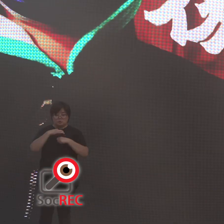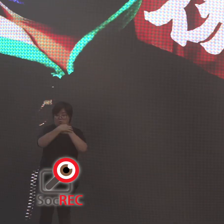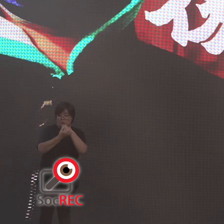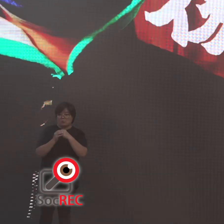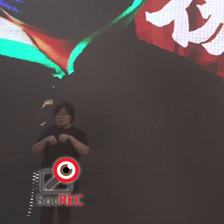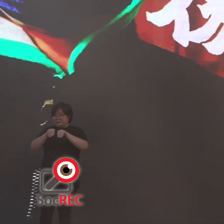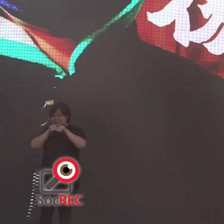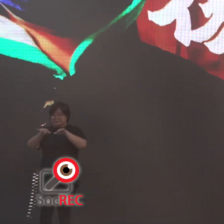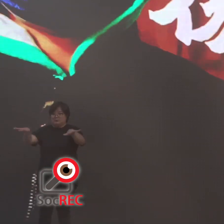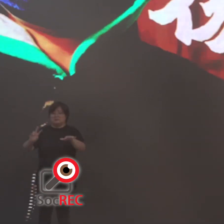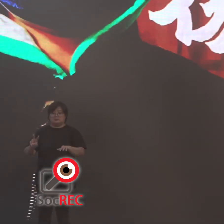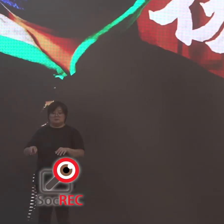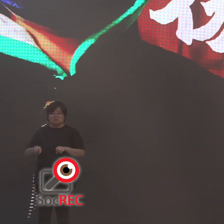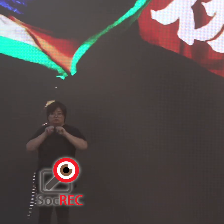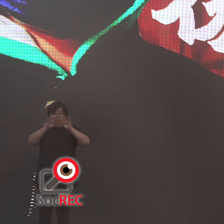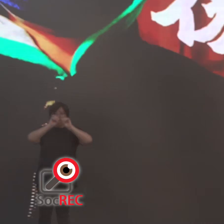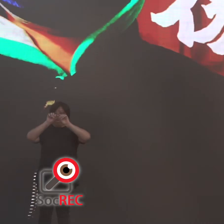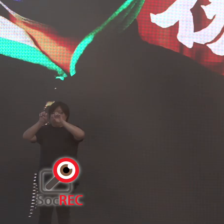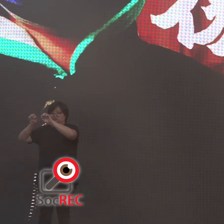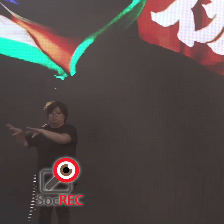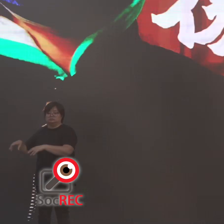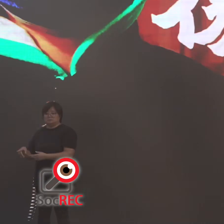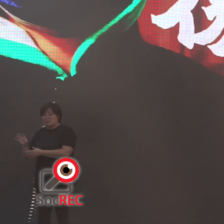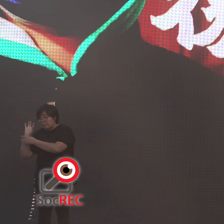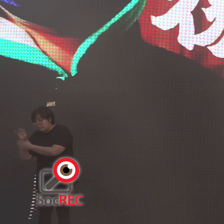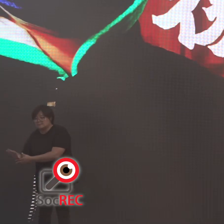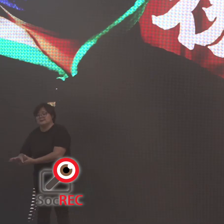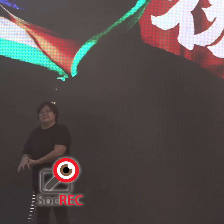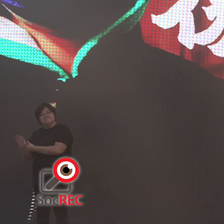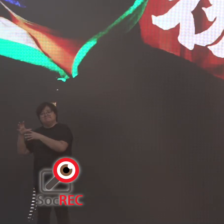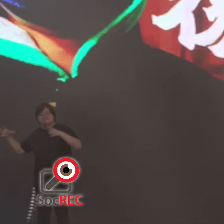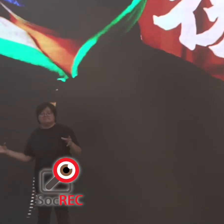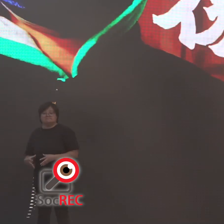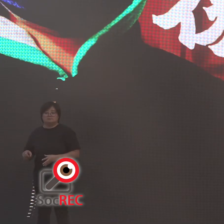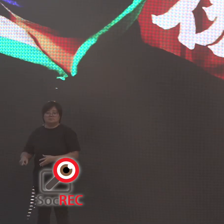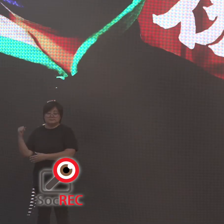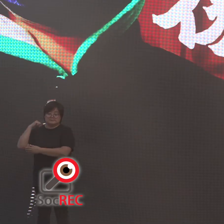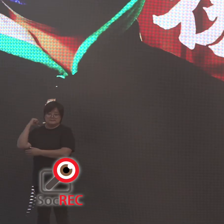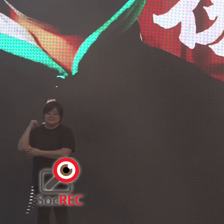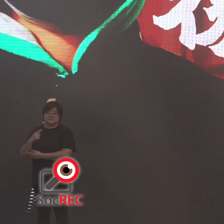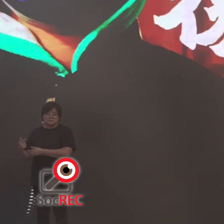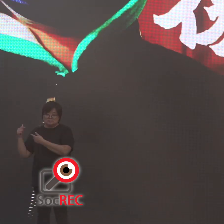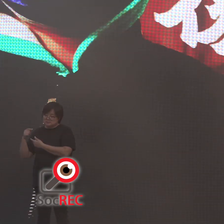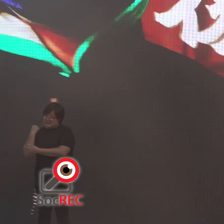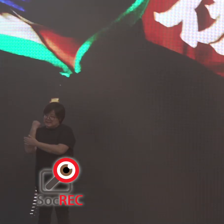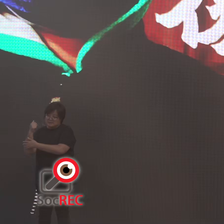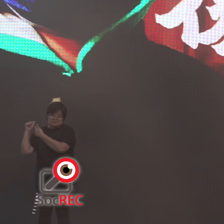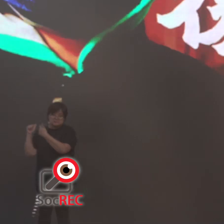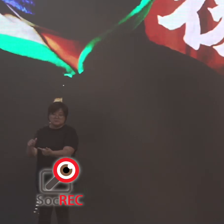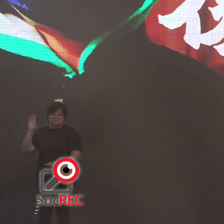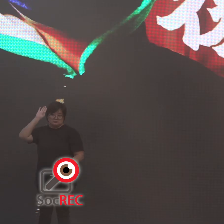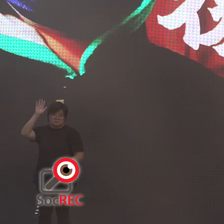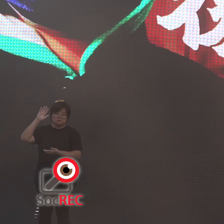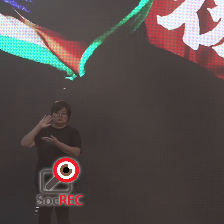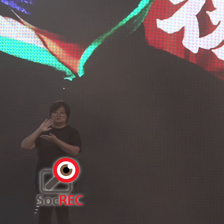大家唔好灰心，我哋繼續一齊加油，堅持落去，我哋最後先可以喺高地上再見。香港人五